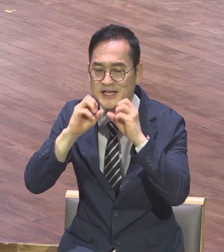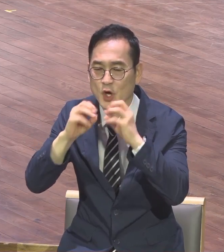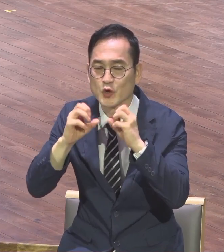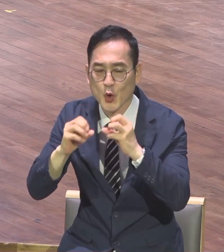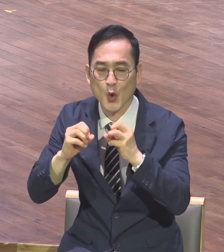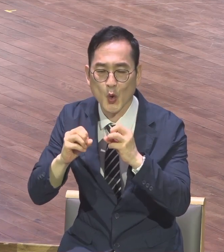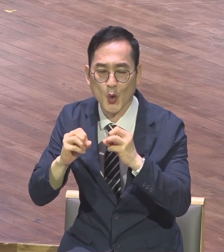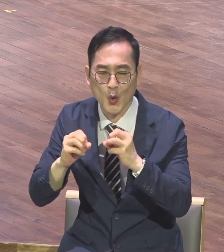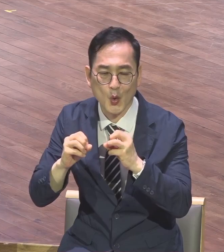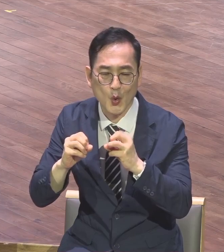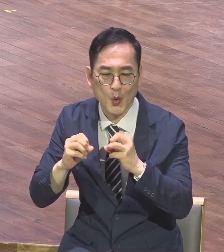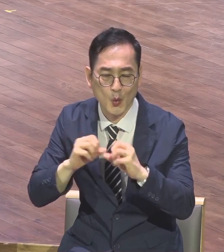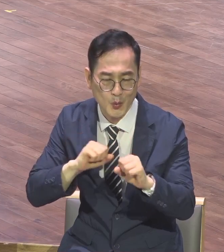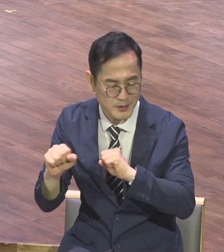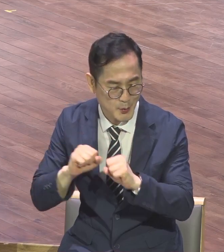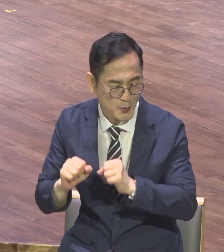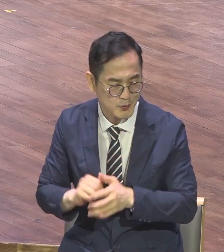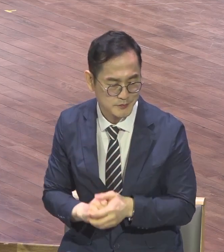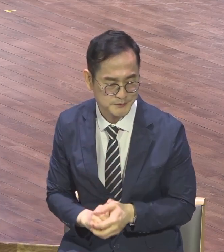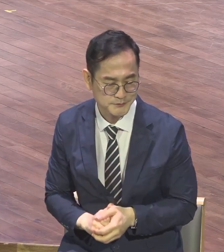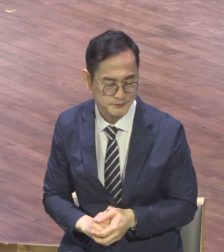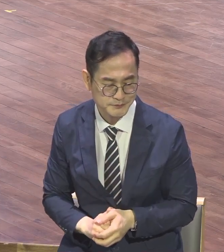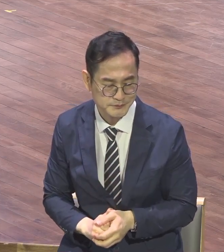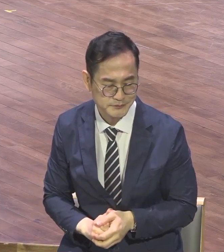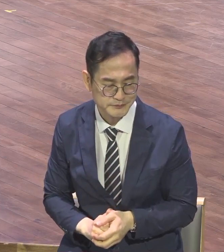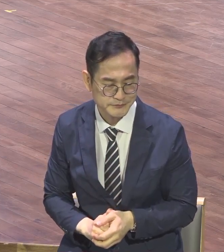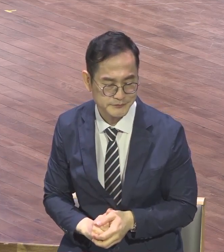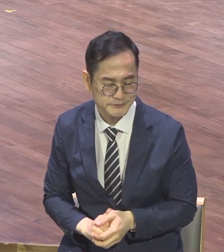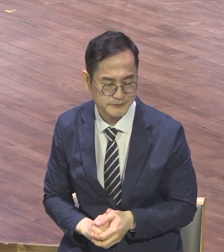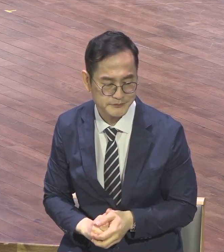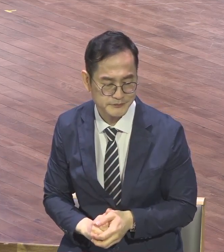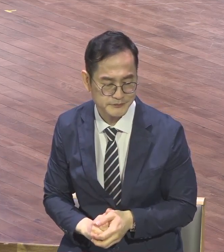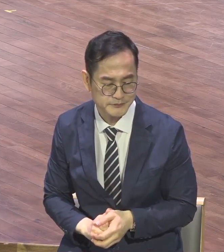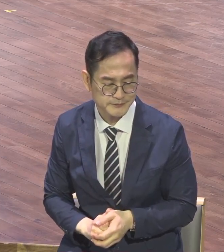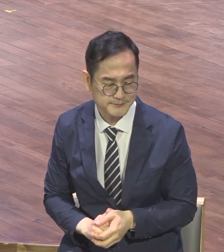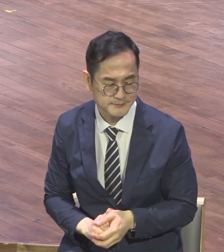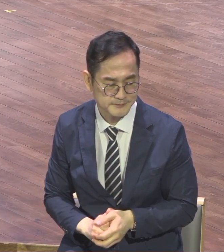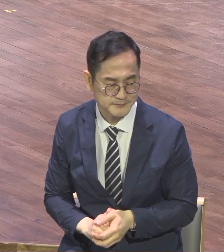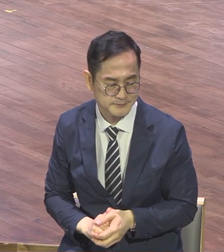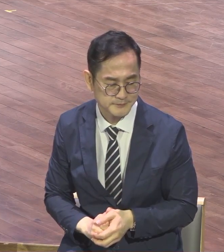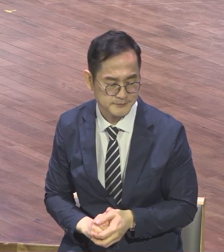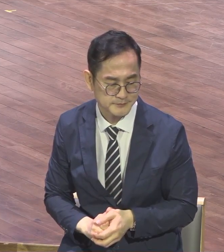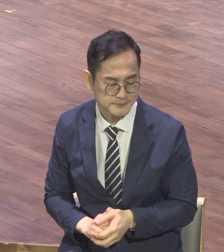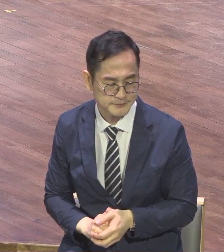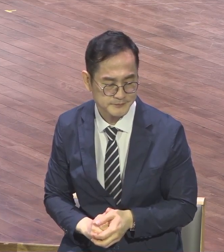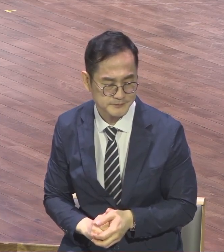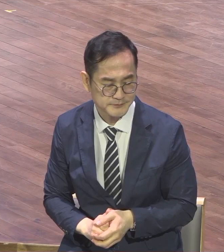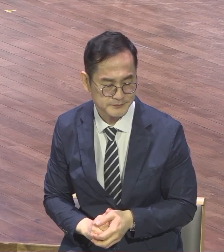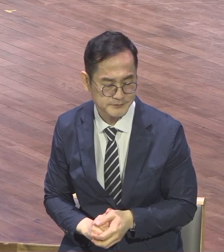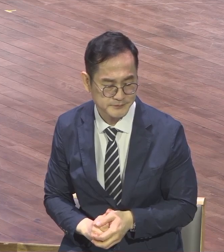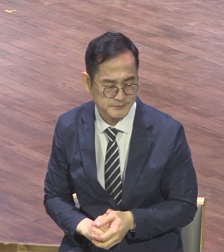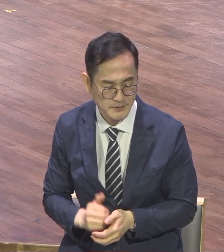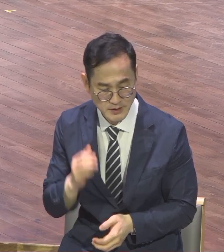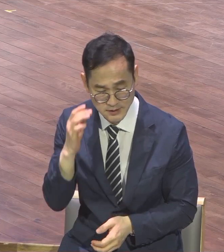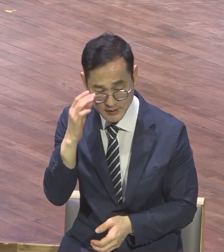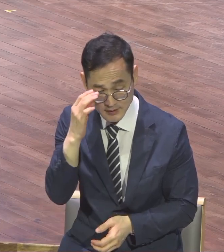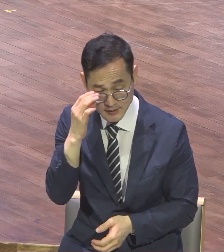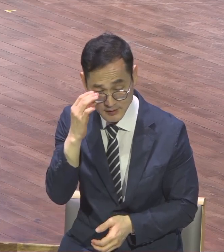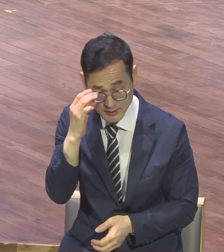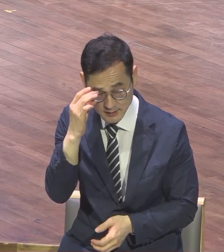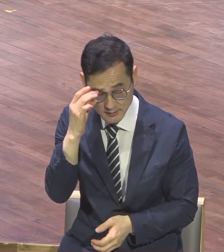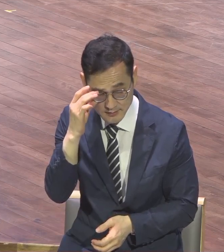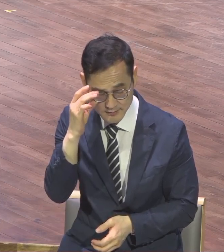여행이에요. 자 이걸 지금 제가 설명하기 위해서 일단 그 대공 흐름을 보시고 말씀을 들으면 좋겠다